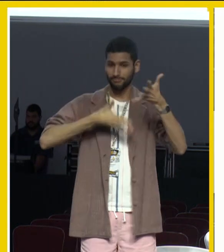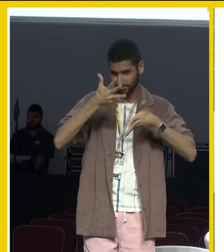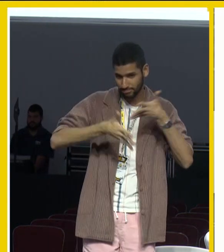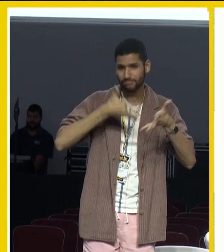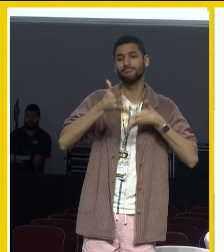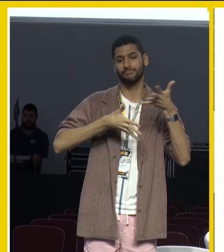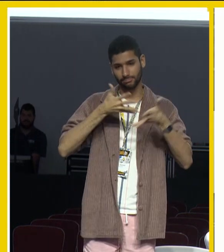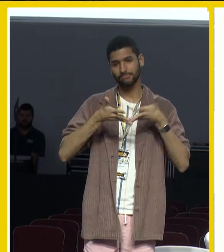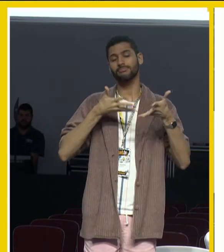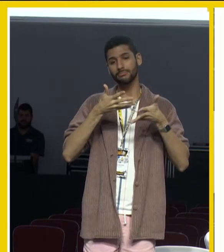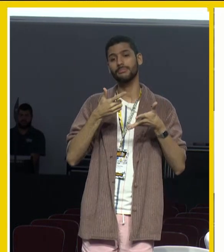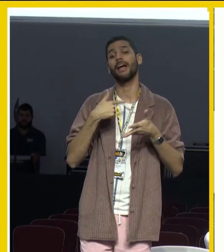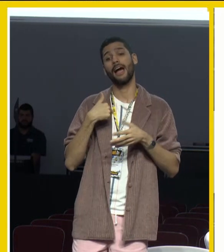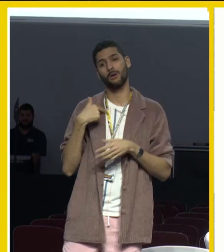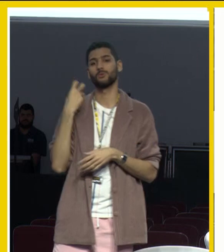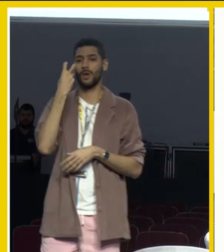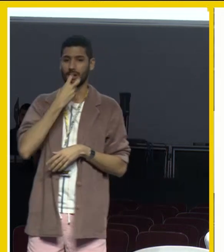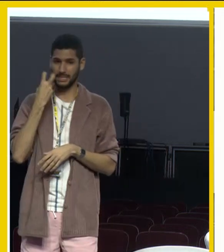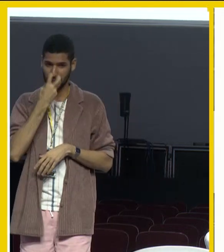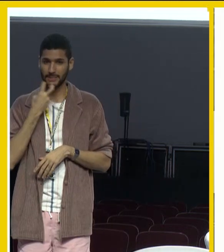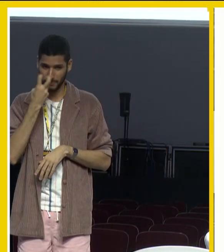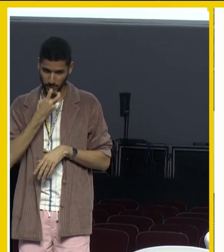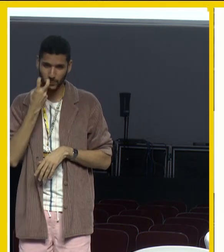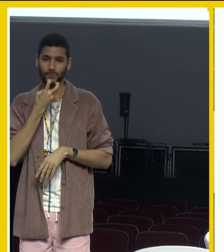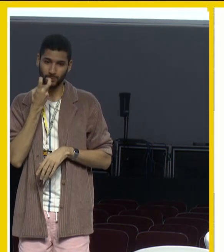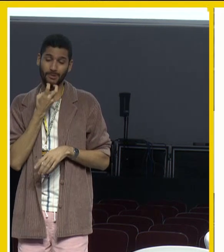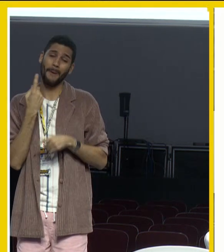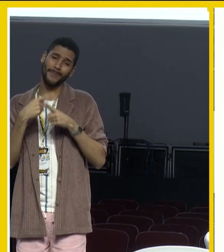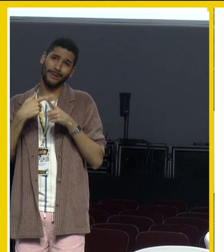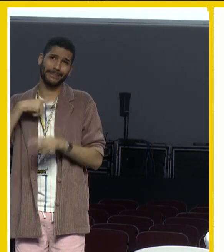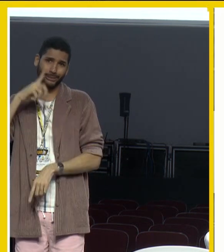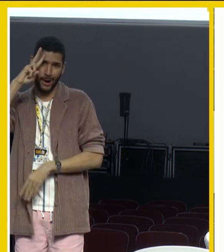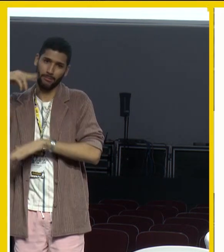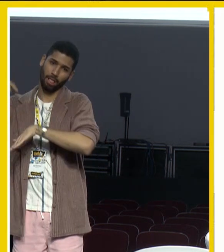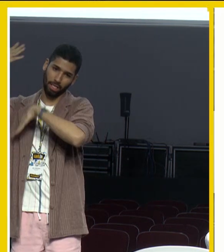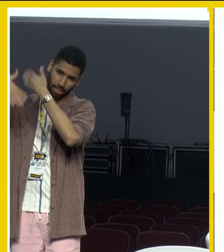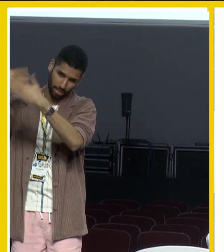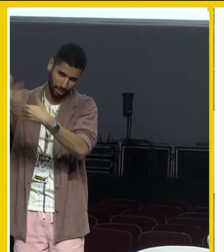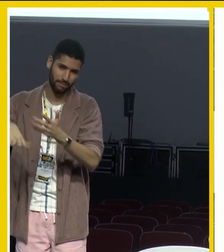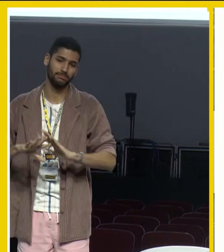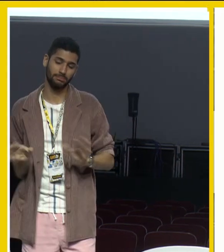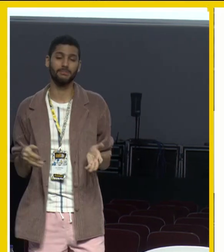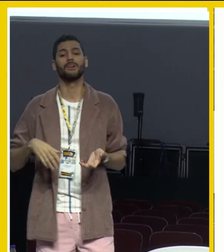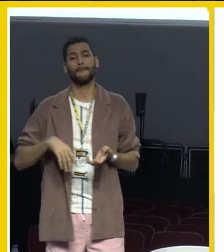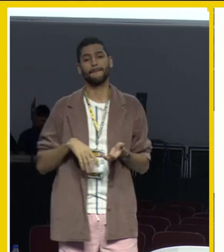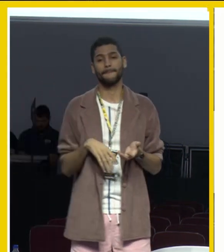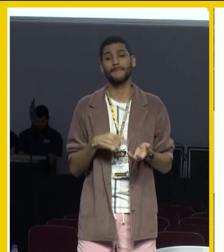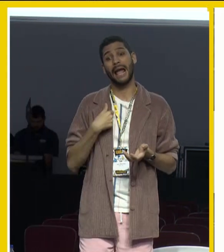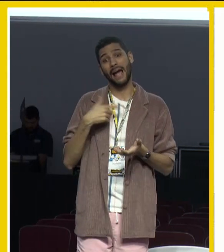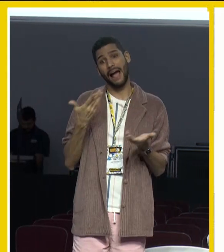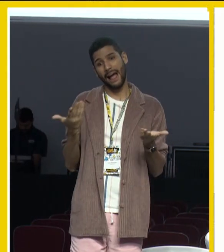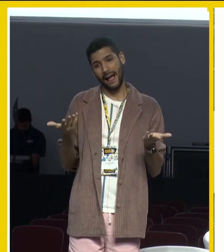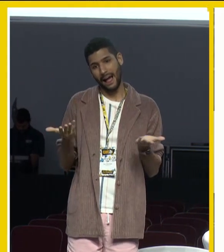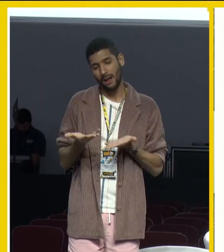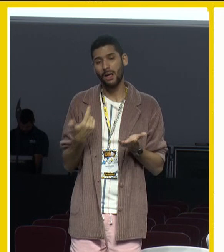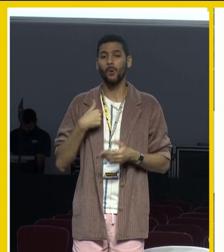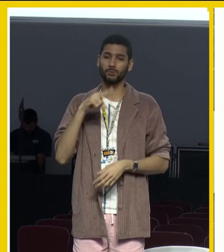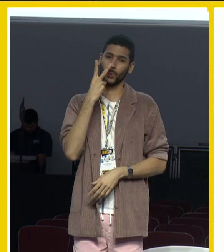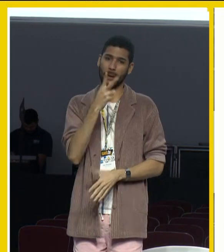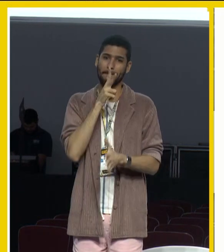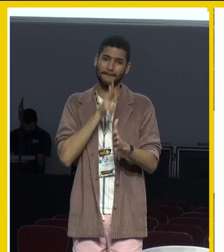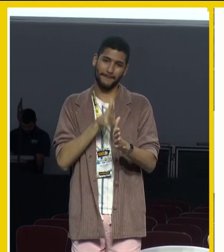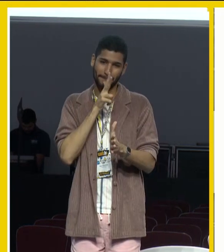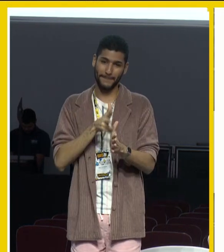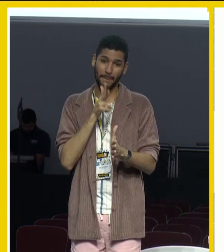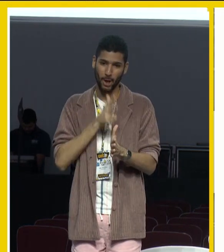então eu sou usuário da libras e eu sou realizado também porque desde de sempre eu fui